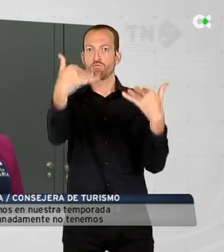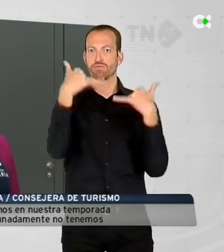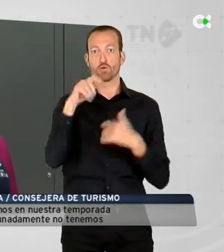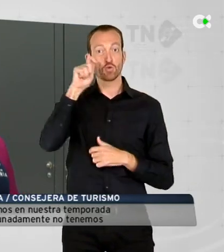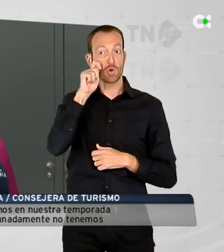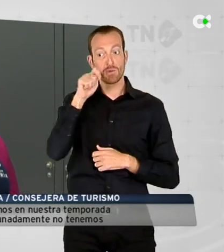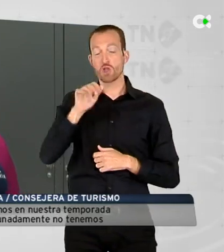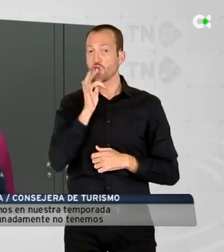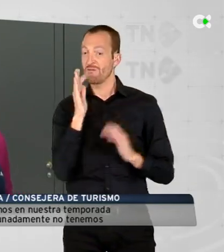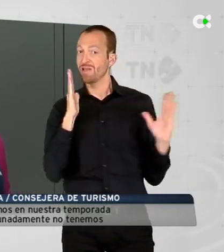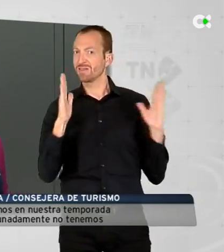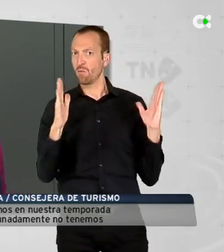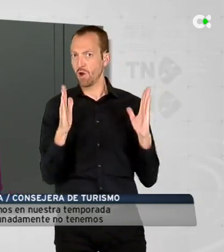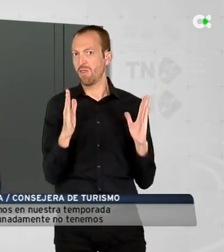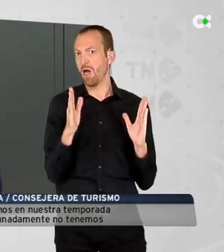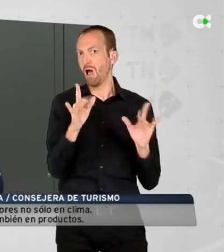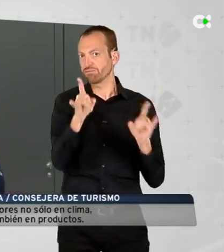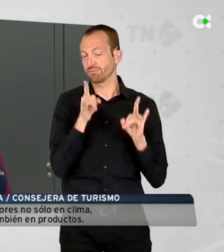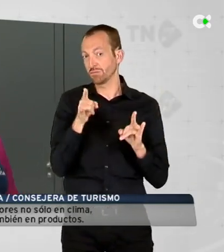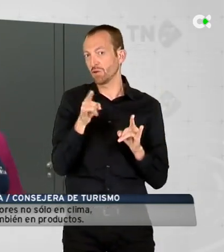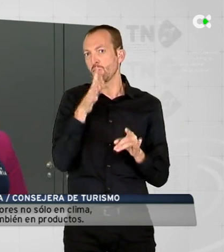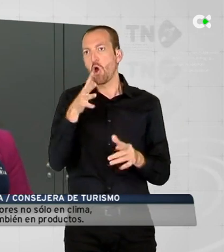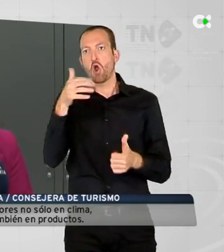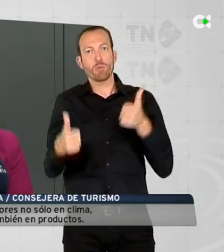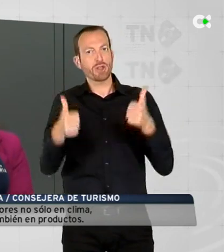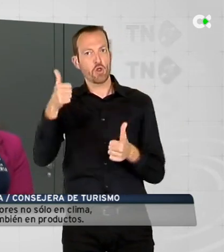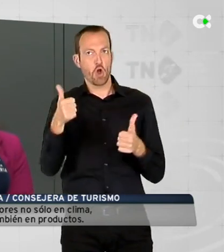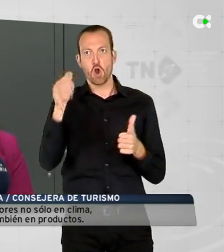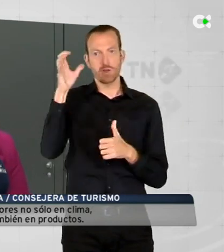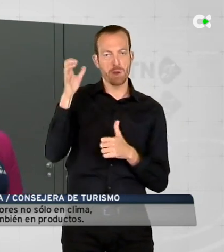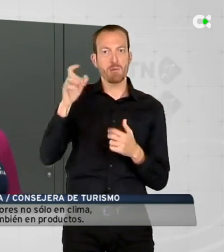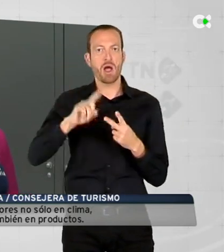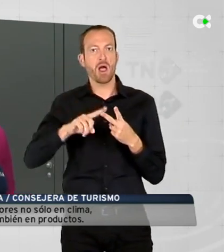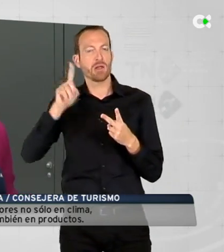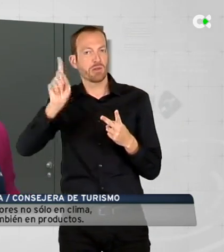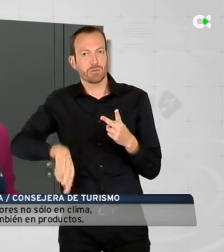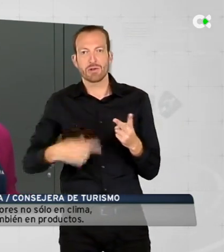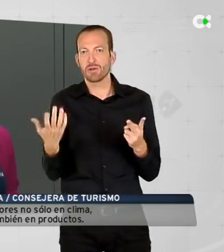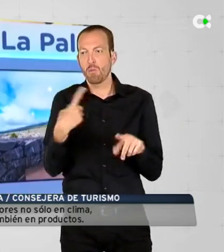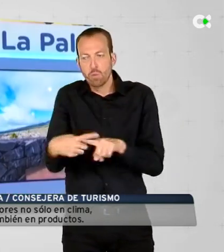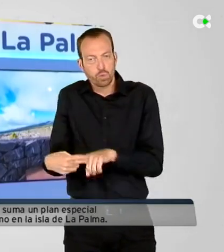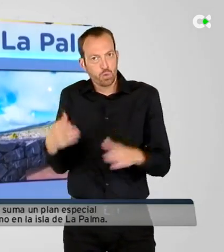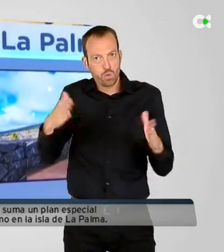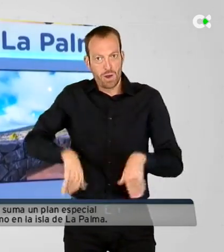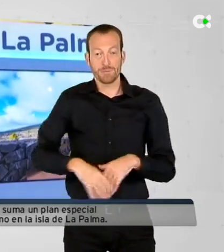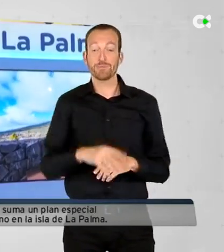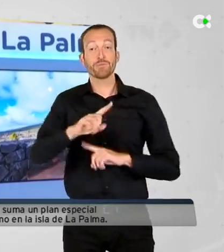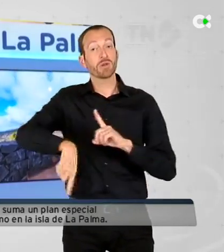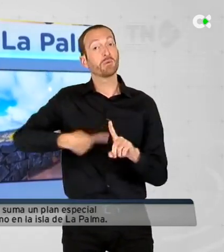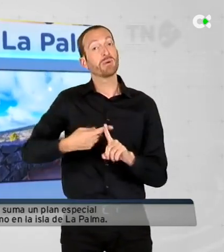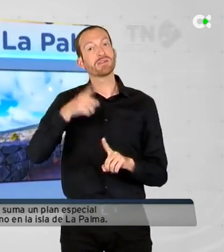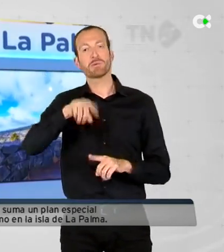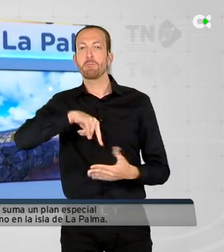estamos en nuestra temporada alta y que afortunadamente no tenemos competidores ya no solo en clima sino también en producto a lo que se suma un plan